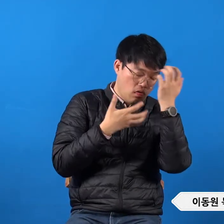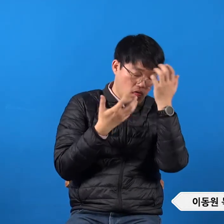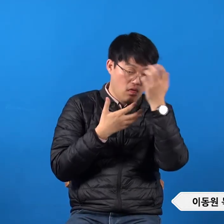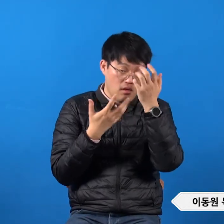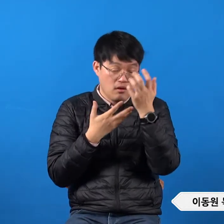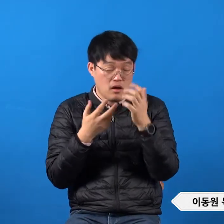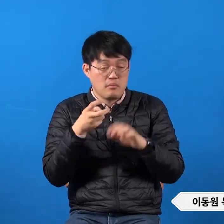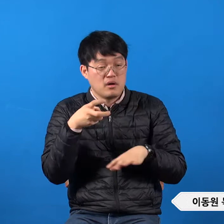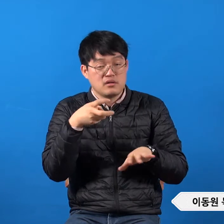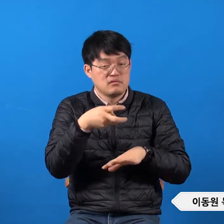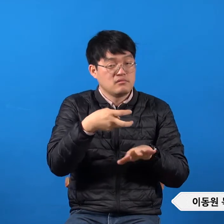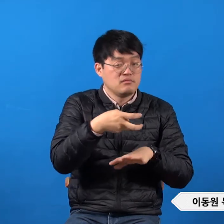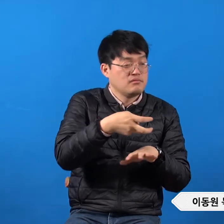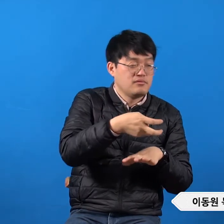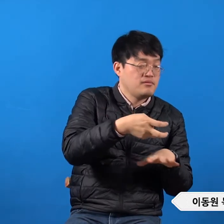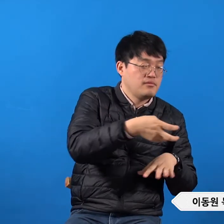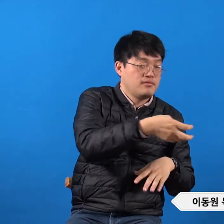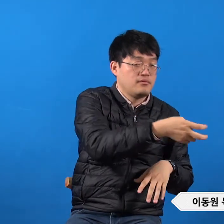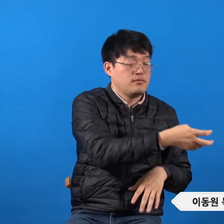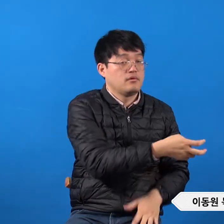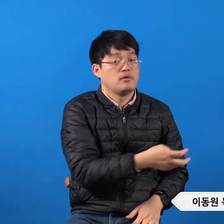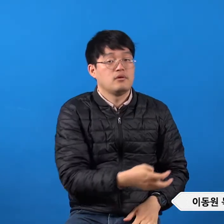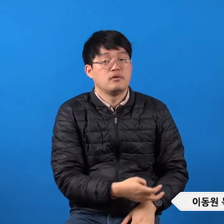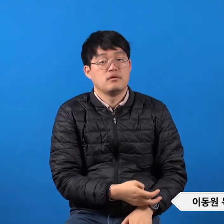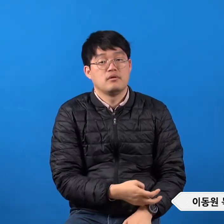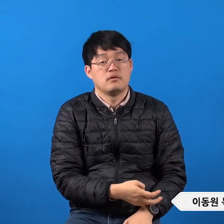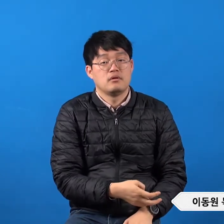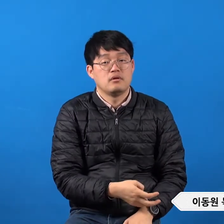만취한 이 버스 운전수가